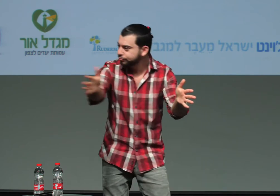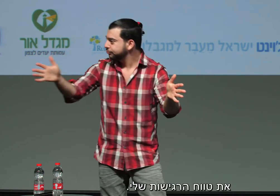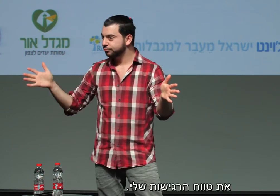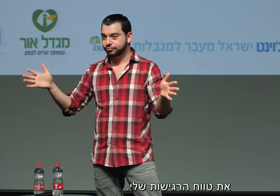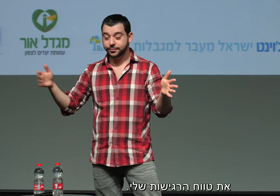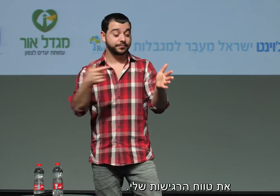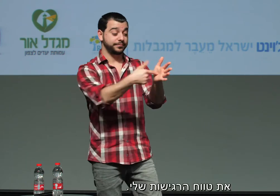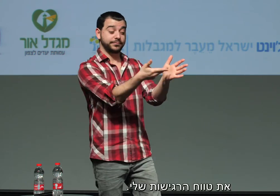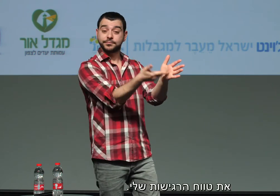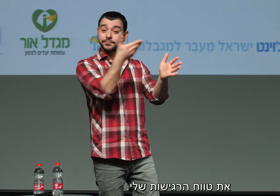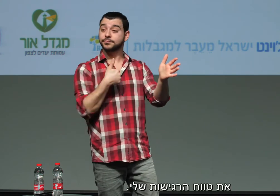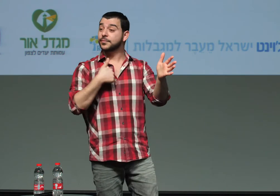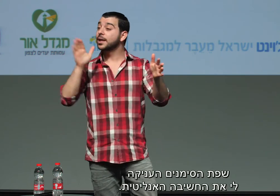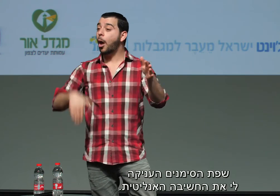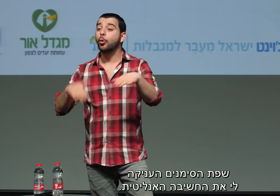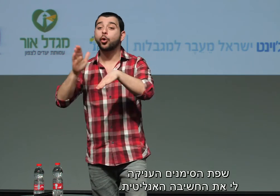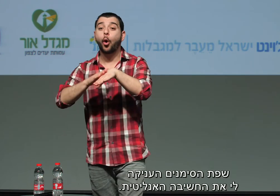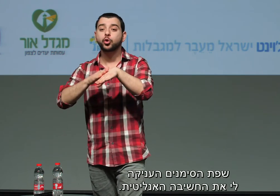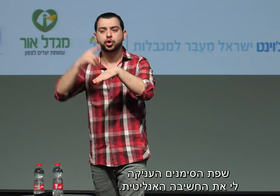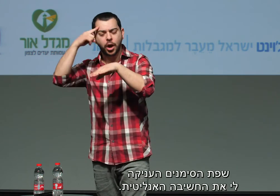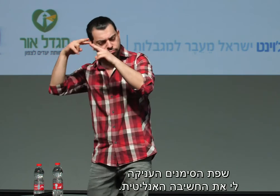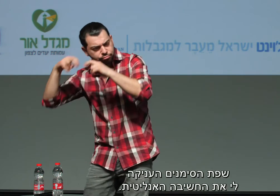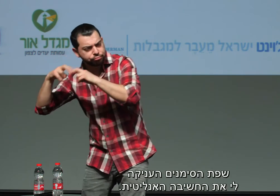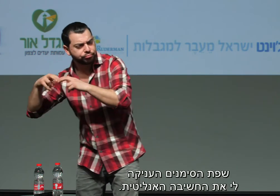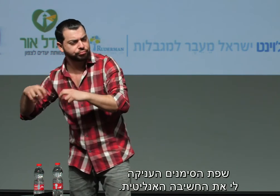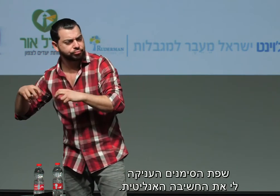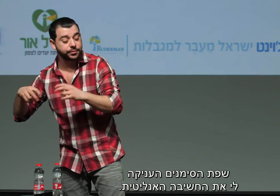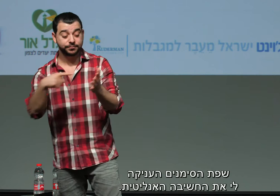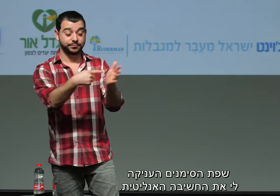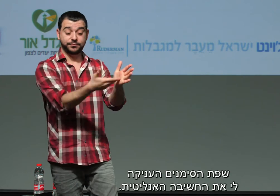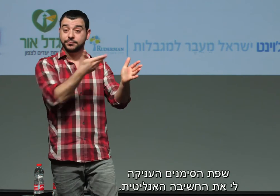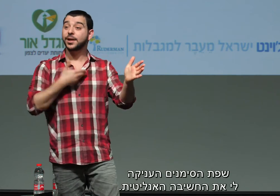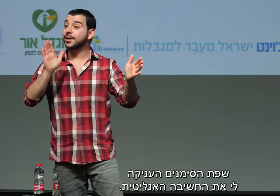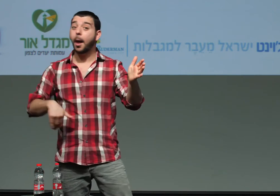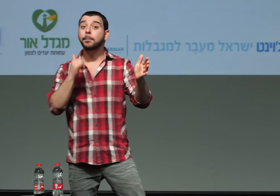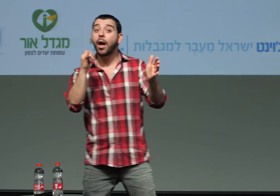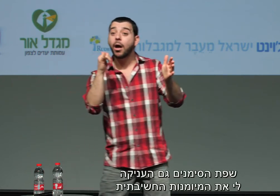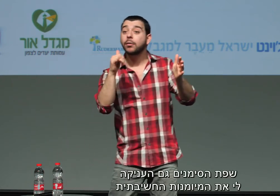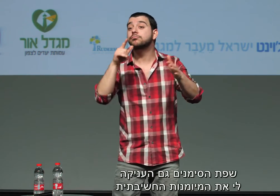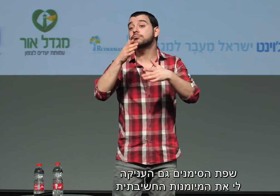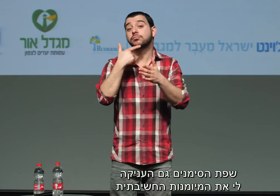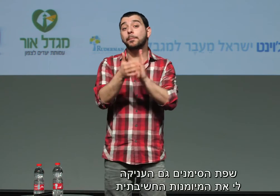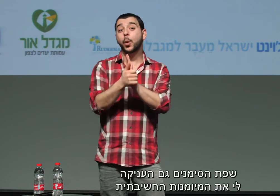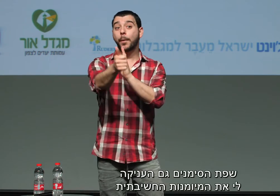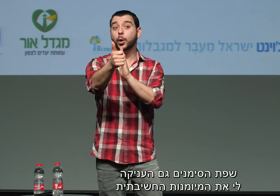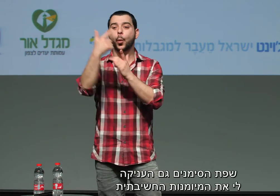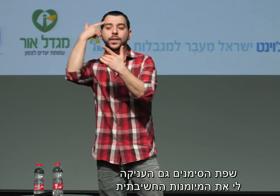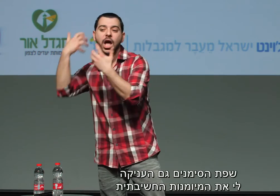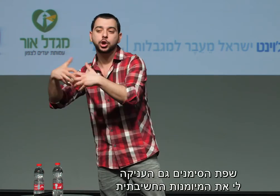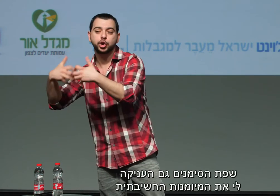את הטווח הרגישות שלי. שפת הסימנים העניקה לי את החשיבה האנליטית. שפת הסימנים גם העניקה לי את